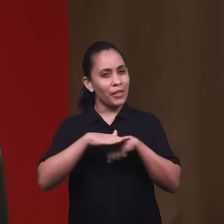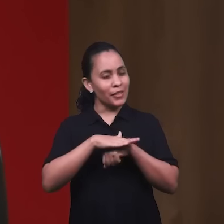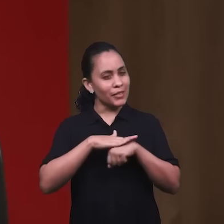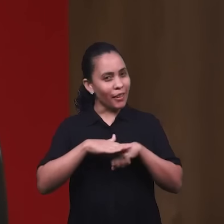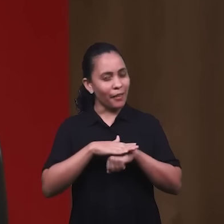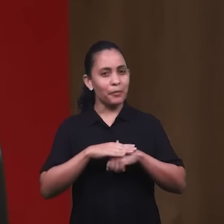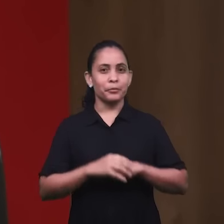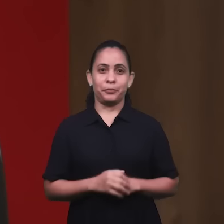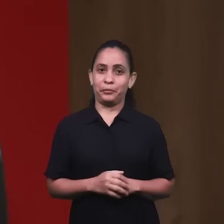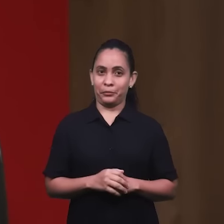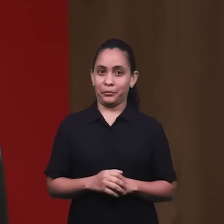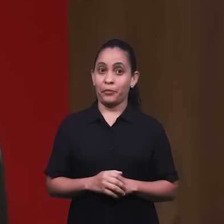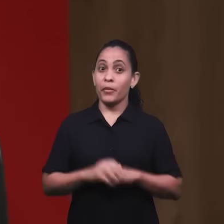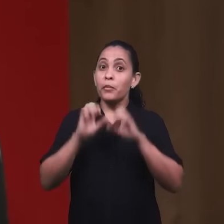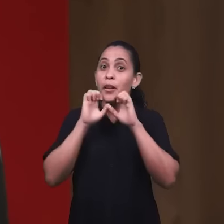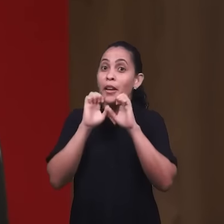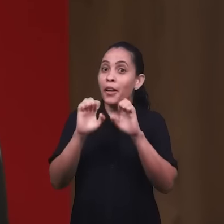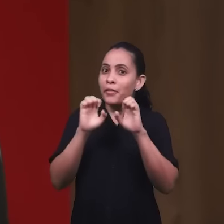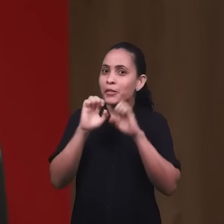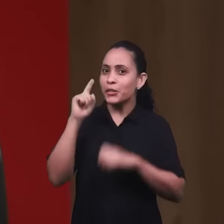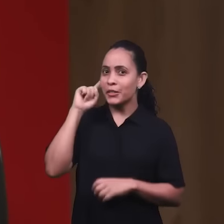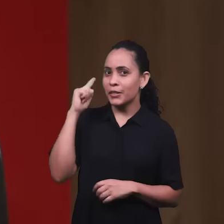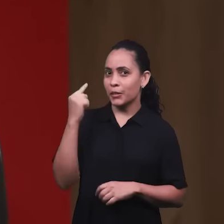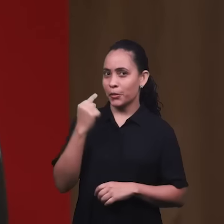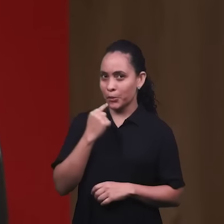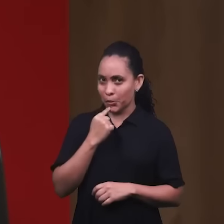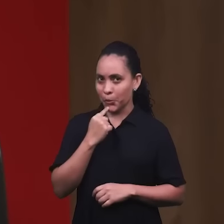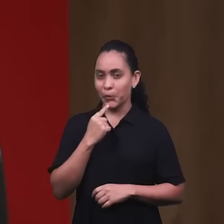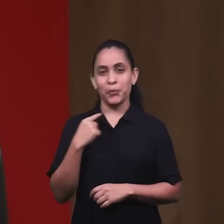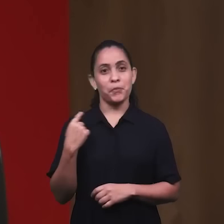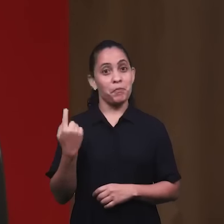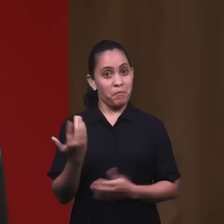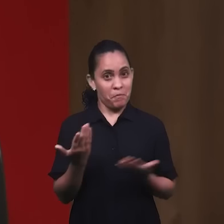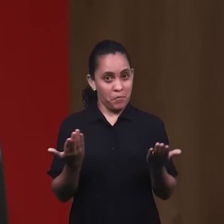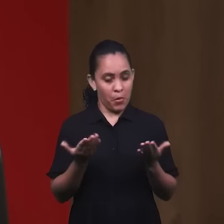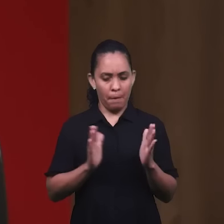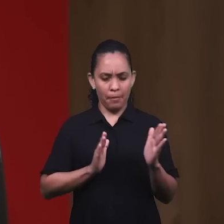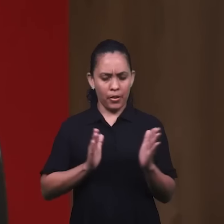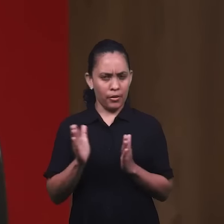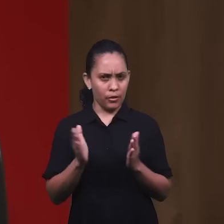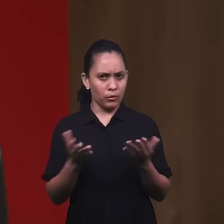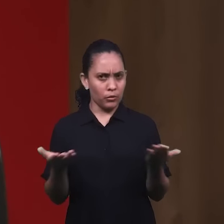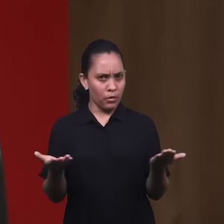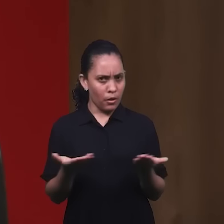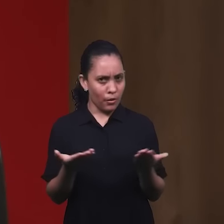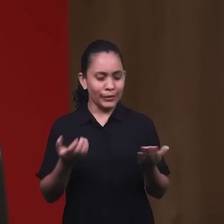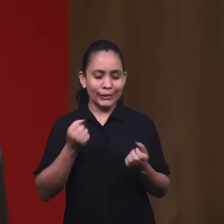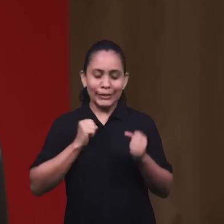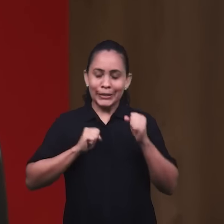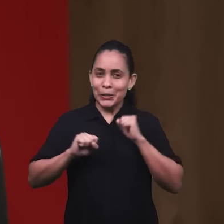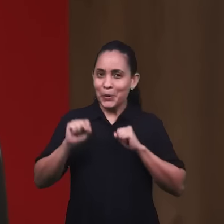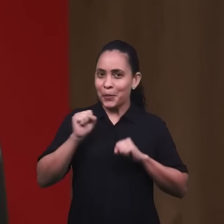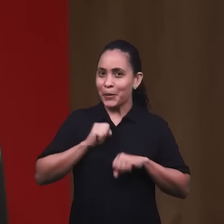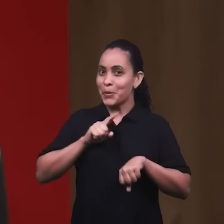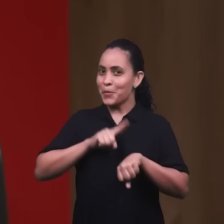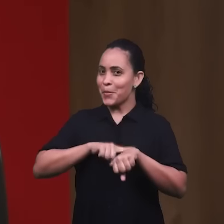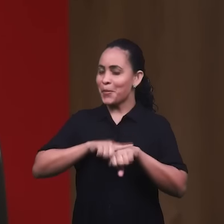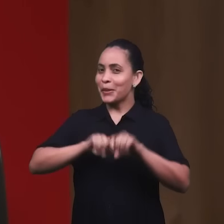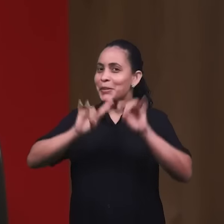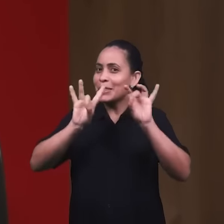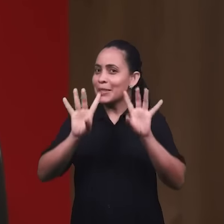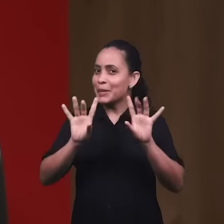pouquinho sobre a questão da evangelização ao surdo. Nós estamos passando por um período a qual nós estamos ansiosamente esperando um momento